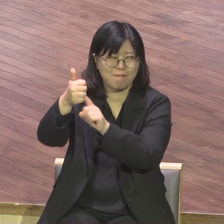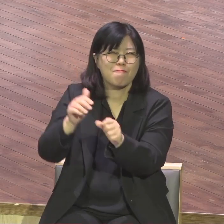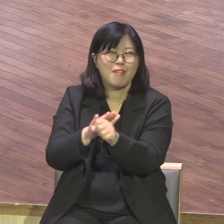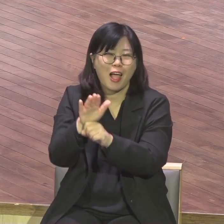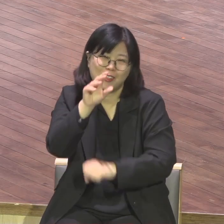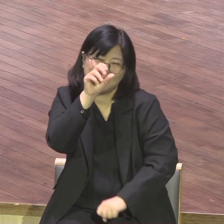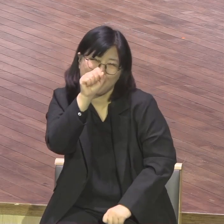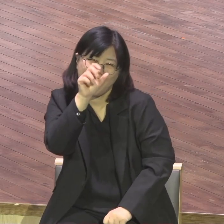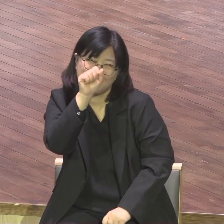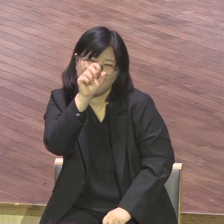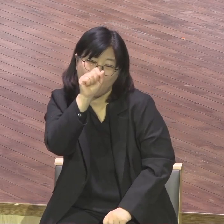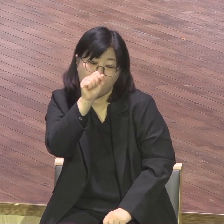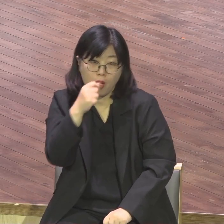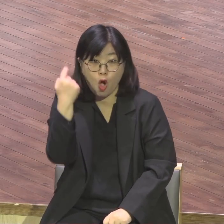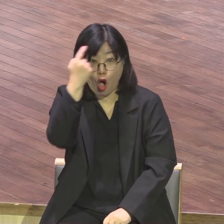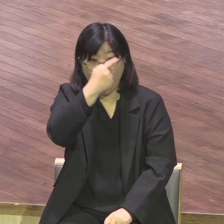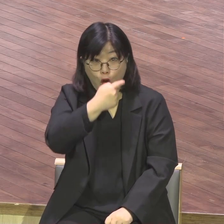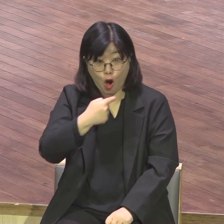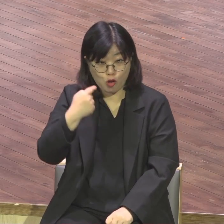아, 별로 안 좋아하구나.